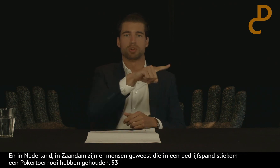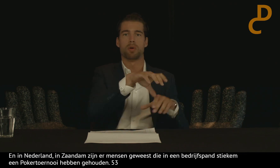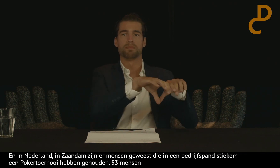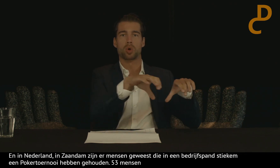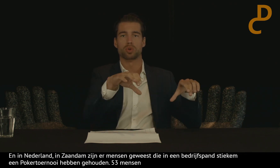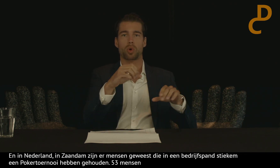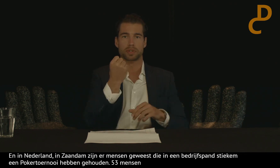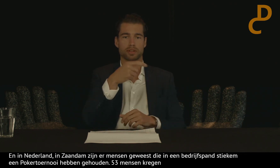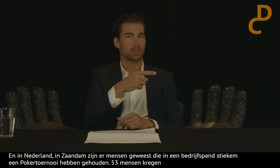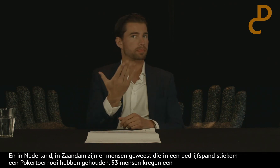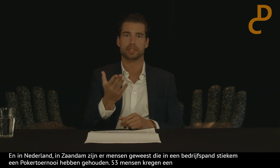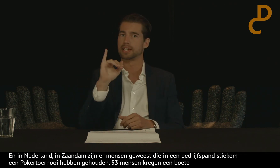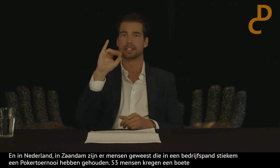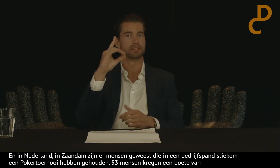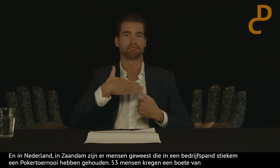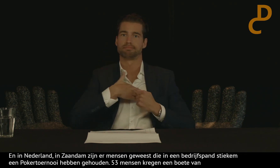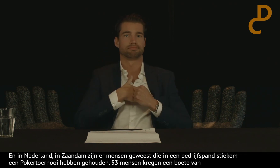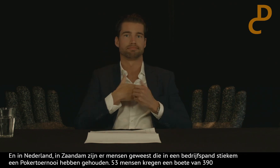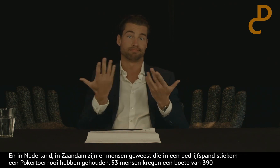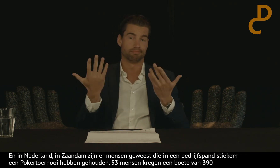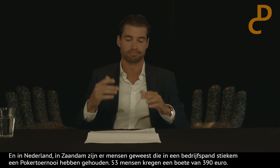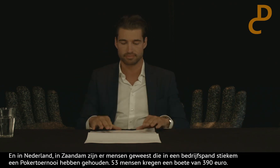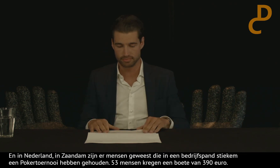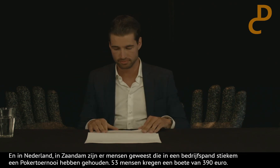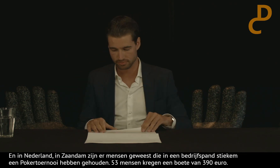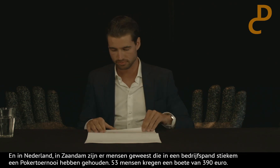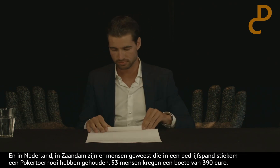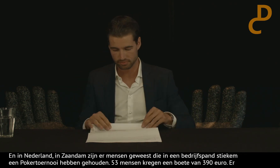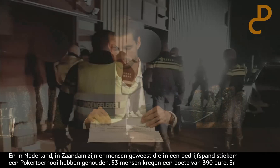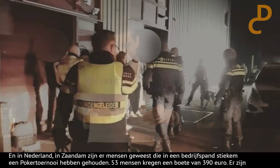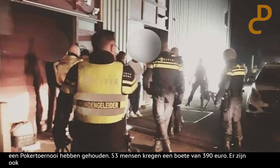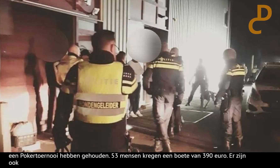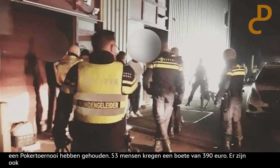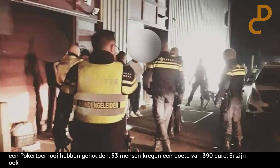betalen. 7 mensen zijn meegenomen naar het bureau omdat ze ook geen ID-bewijs bij zich hadden.